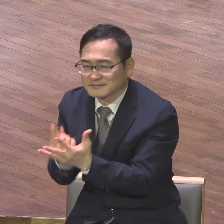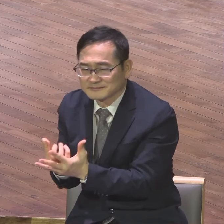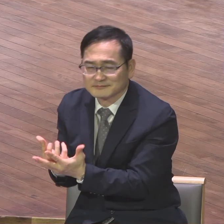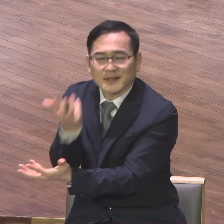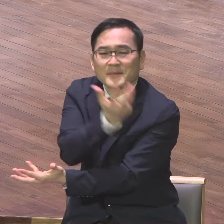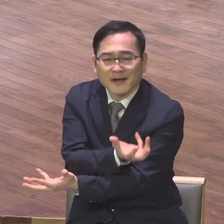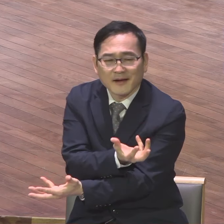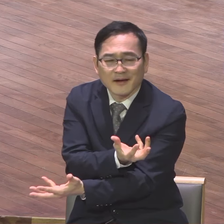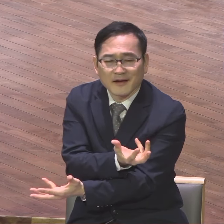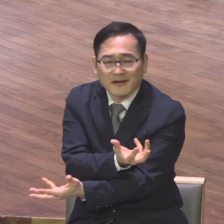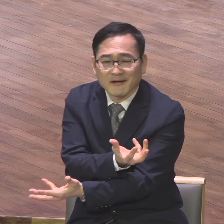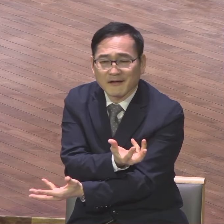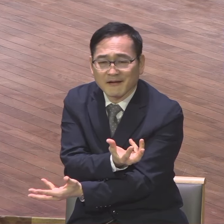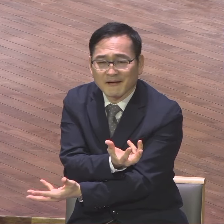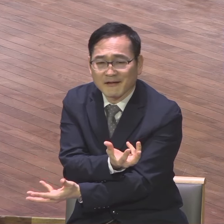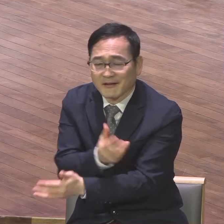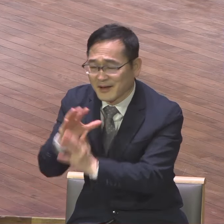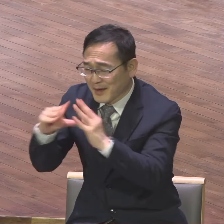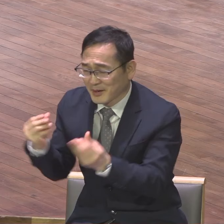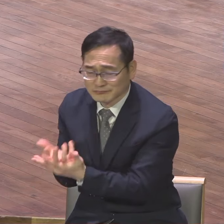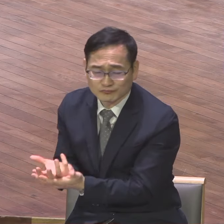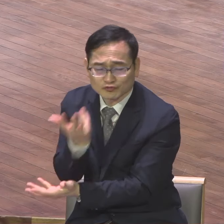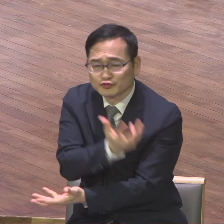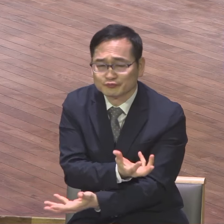출애굽을 시켜줬는데도